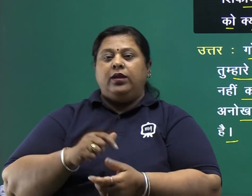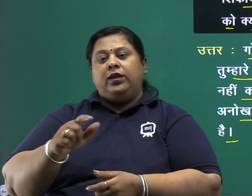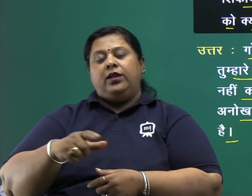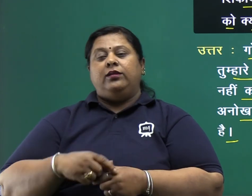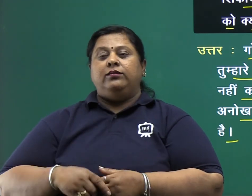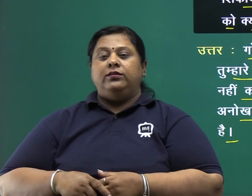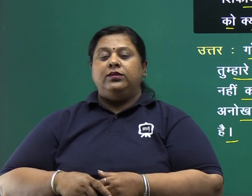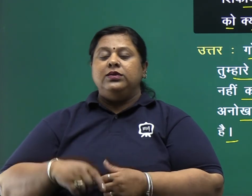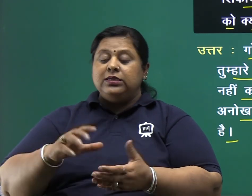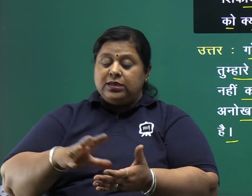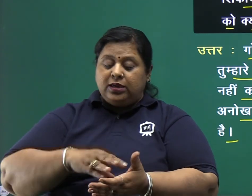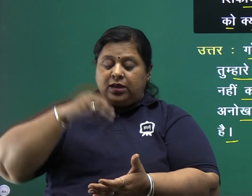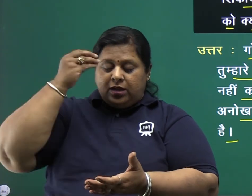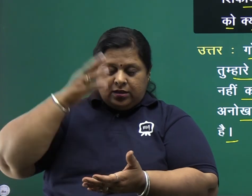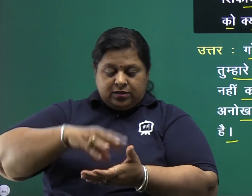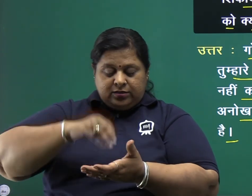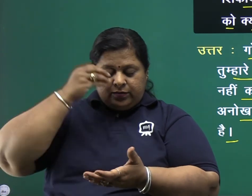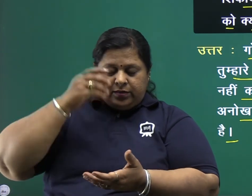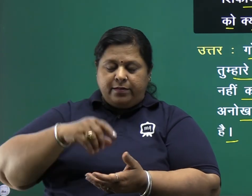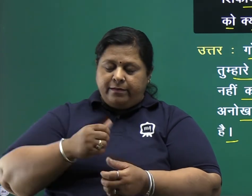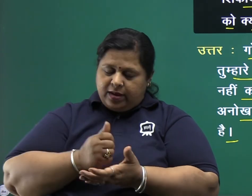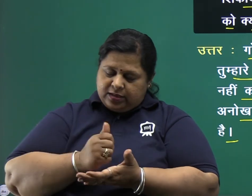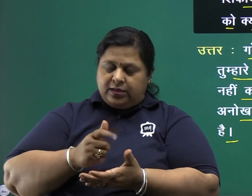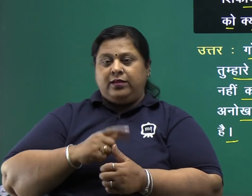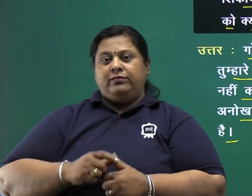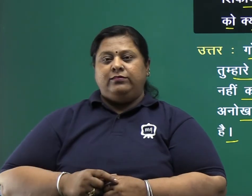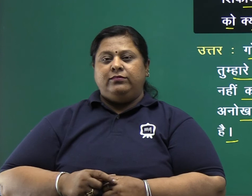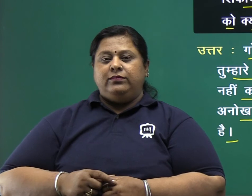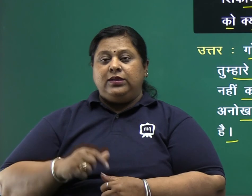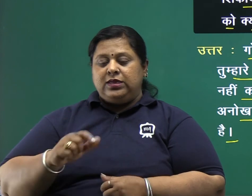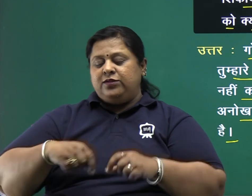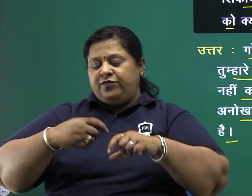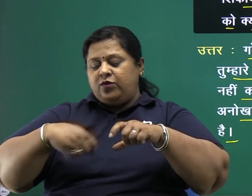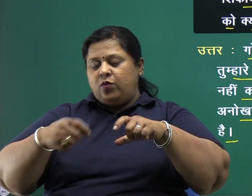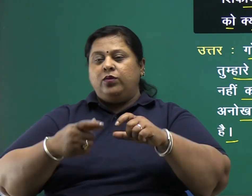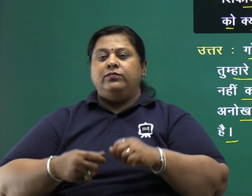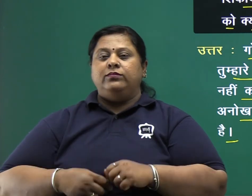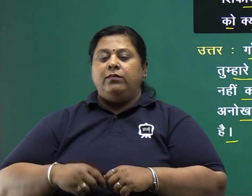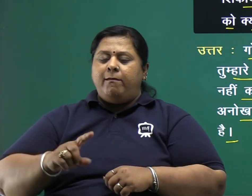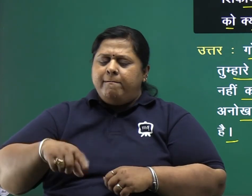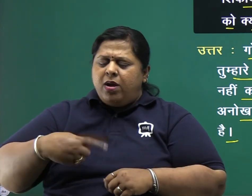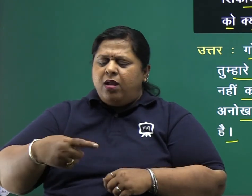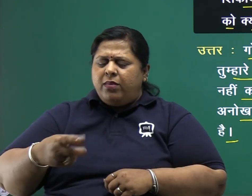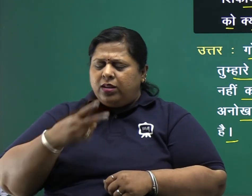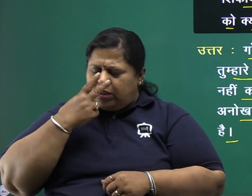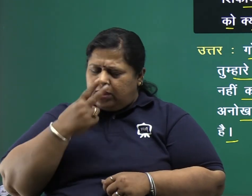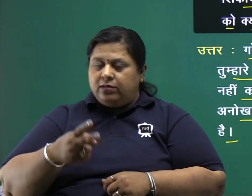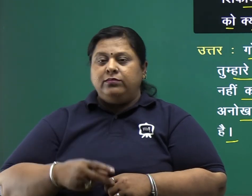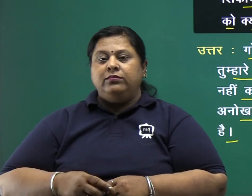इन्हें सीखने का प्रयास करें। इस वीडियो को बार बार देखें